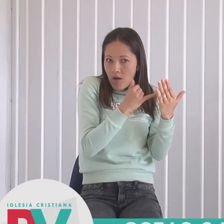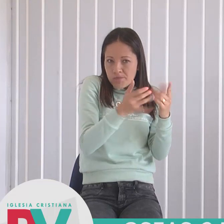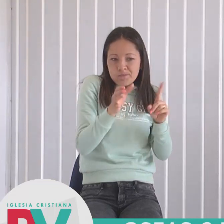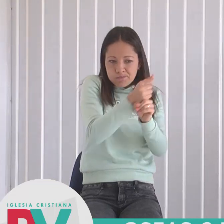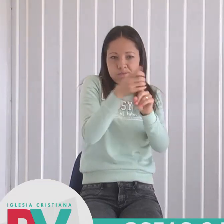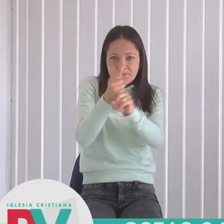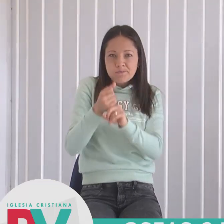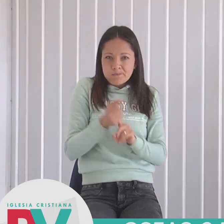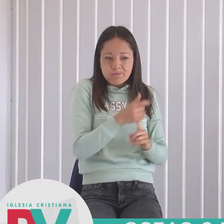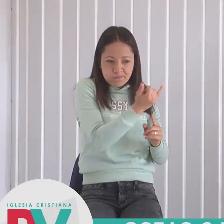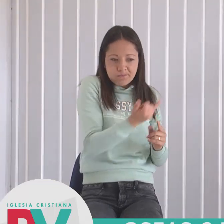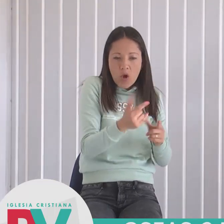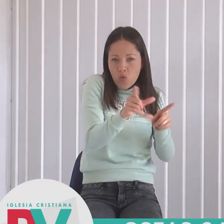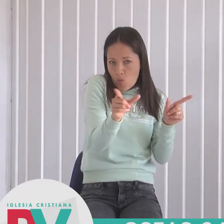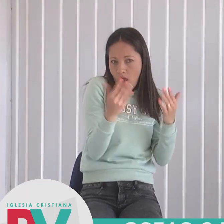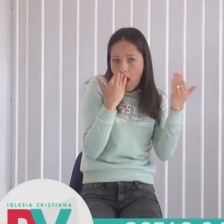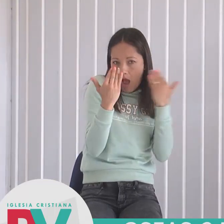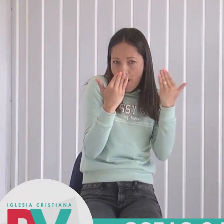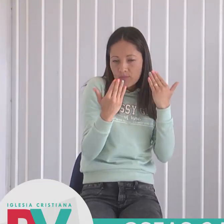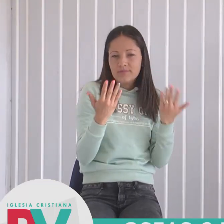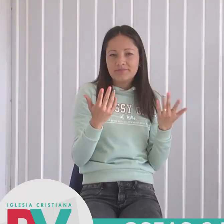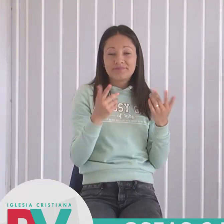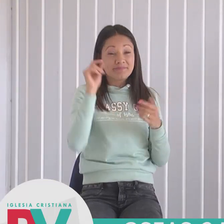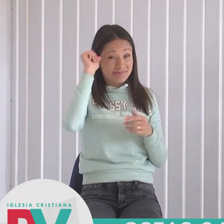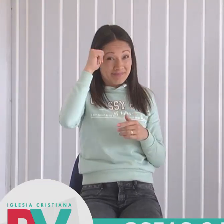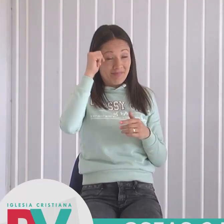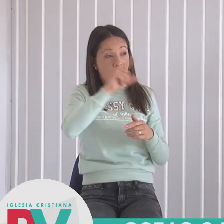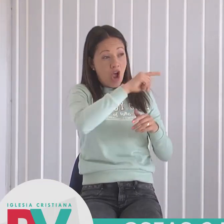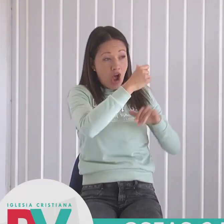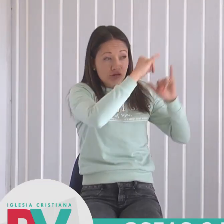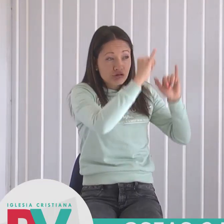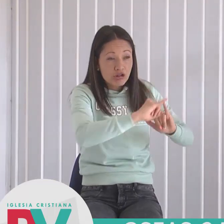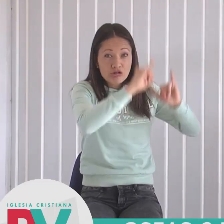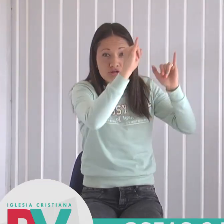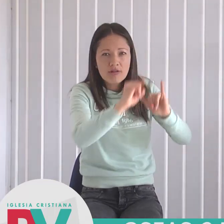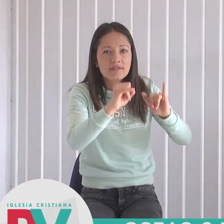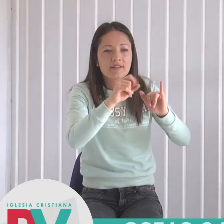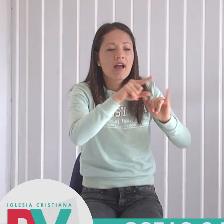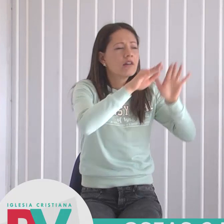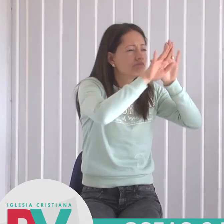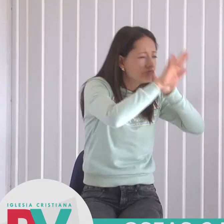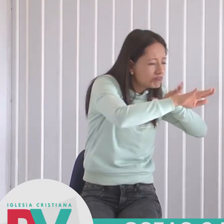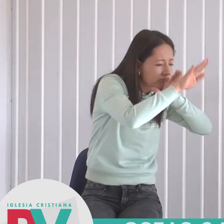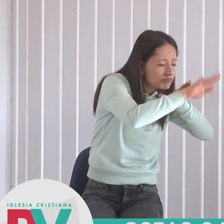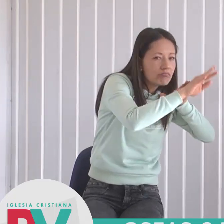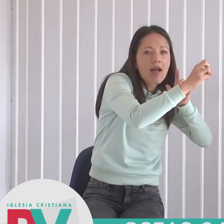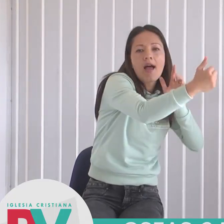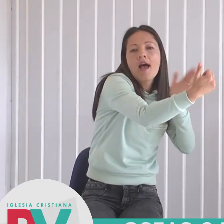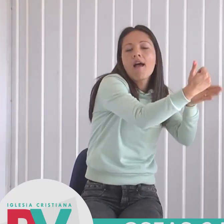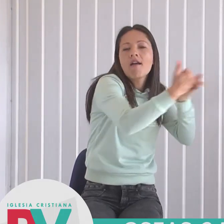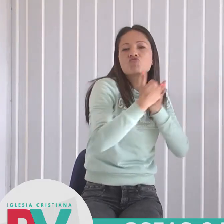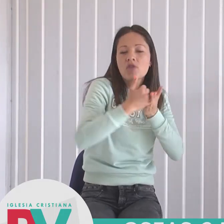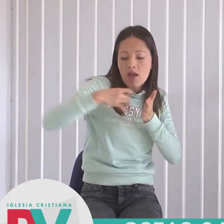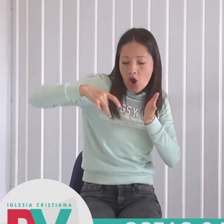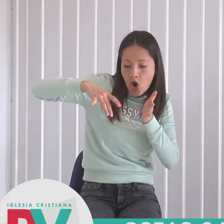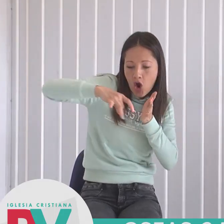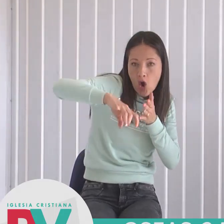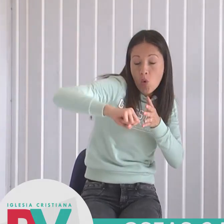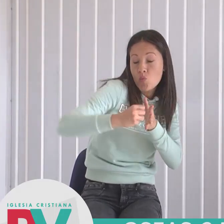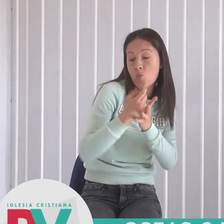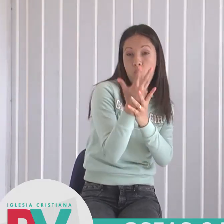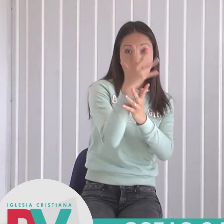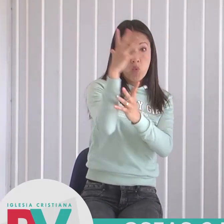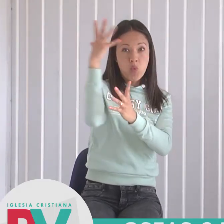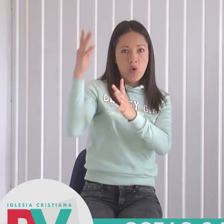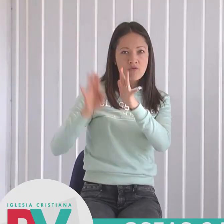¿Se acuerda que le hablé de otros dioses? Claro, ellos comenzaron a adorar más a los demás dioses para que todos los productos que ellos cultivaban, ¿qué ocurriera?